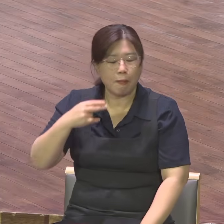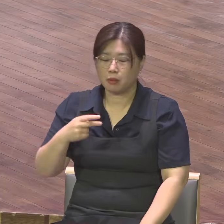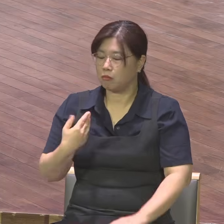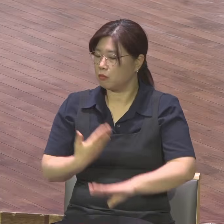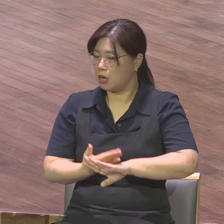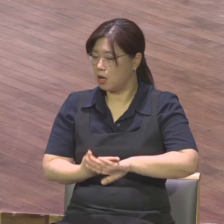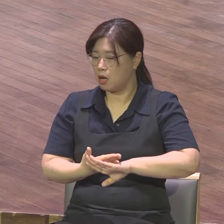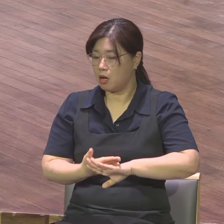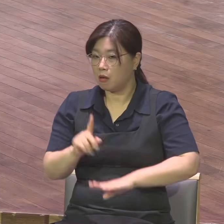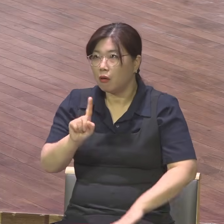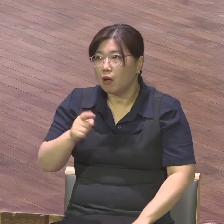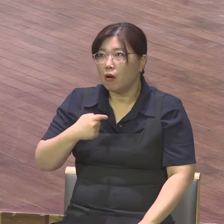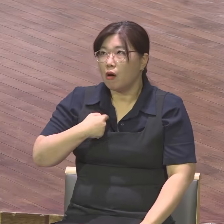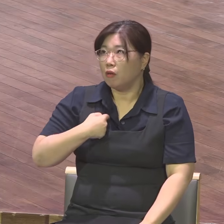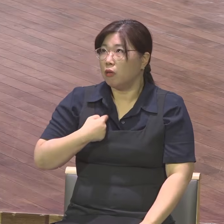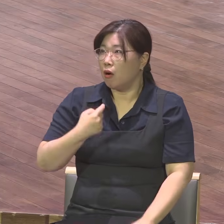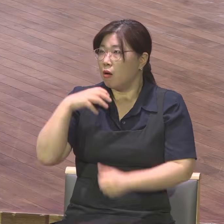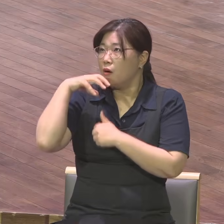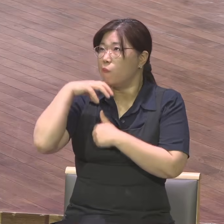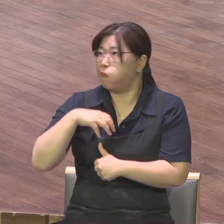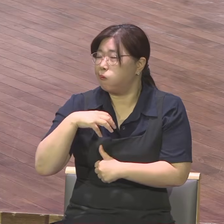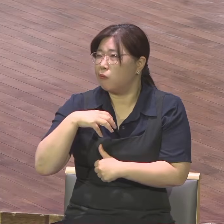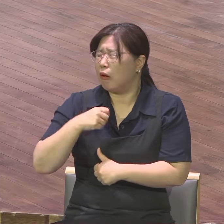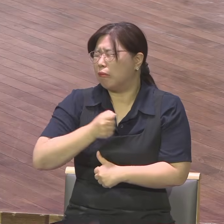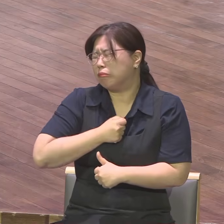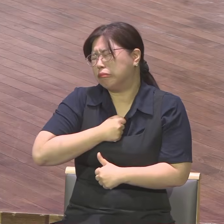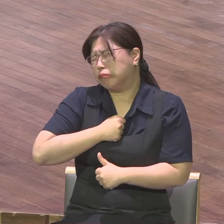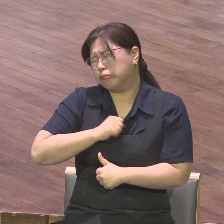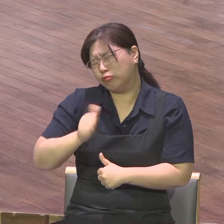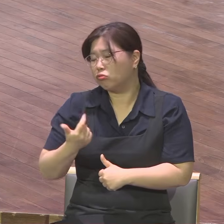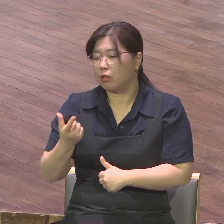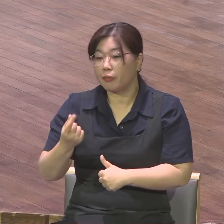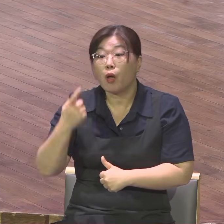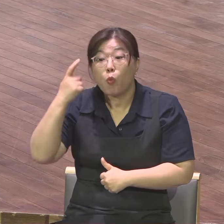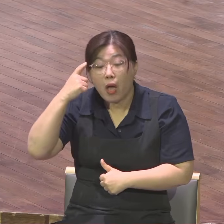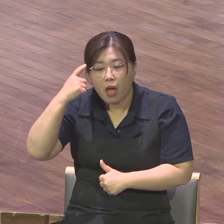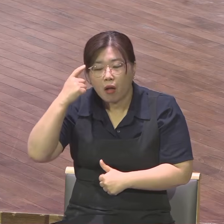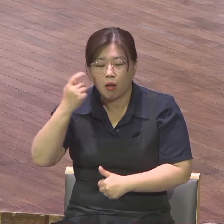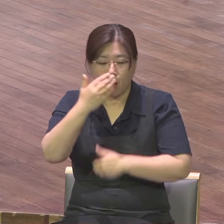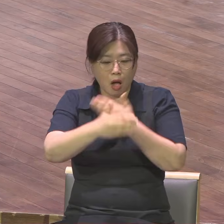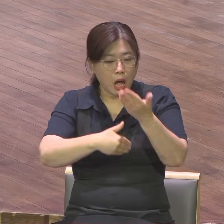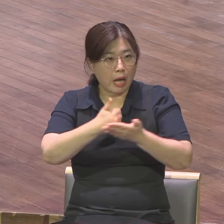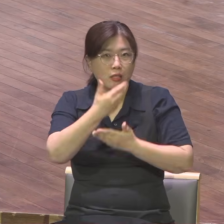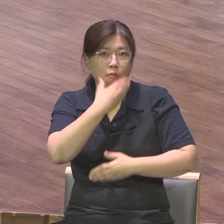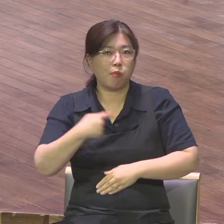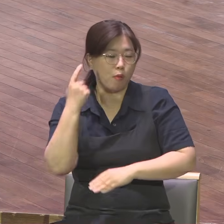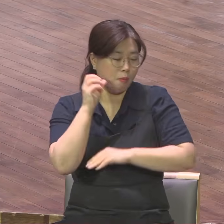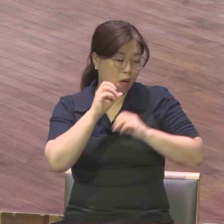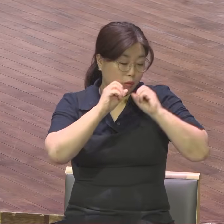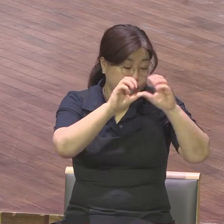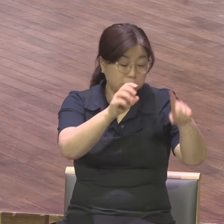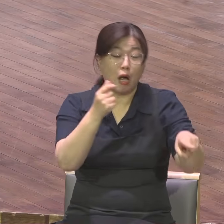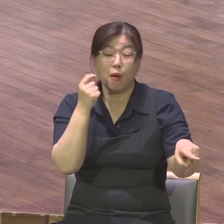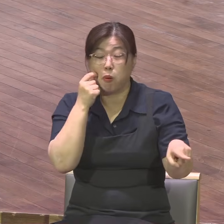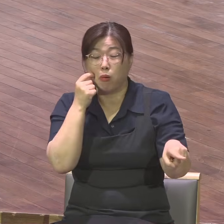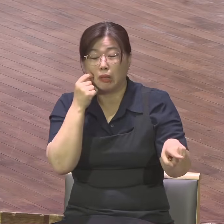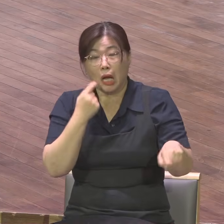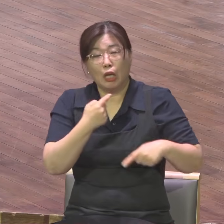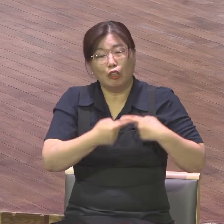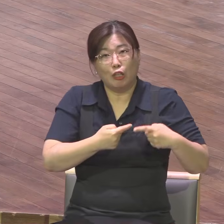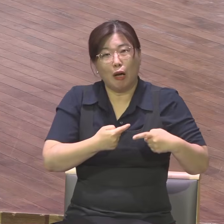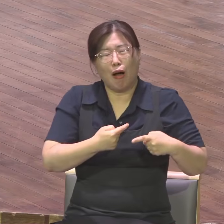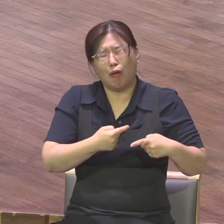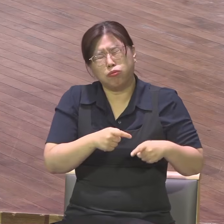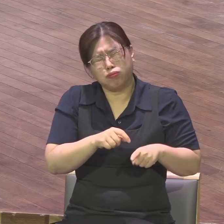증거하니까 답답하여 견딜 수 없나이다. 이렇게 에레미야는 단순히 메시지만 선포한 것이